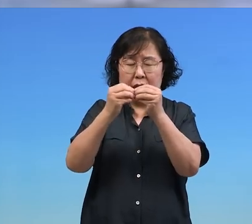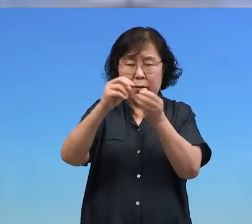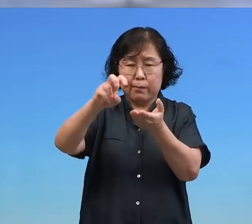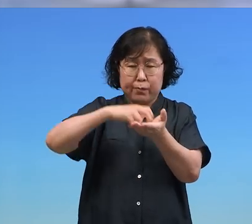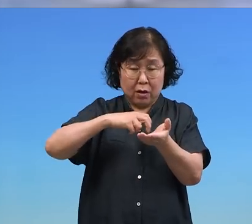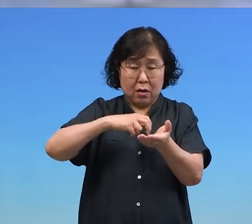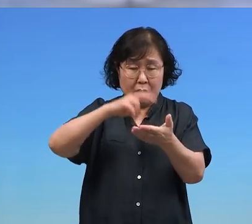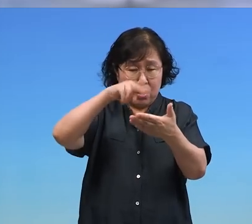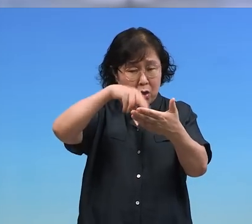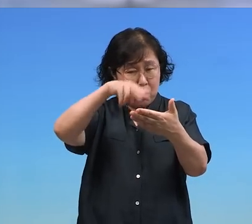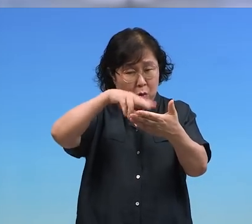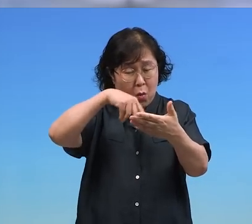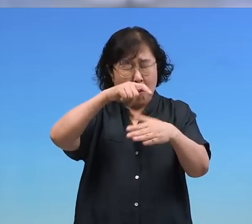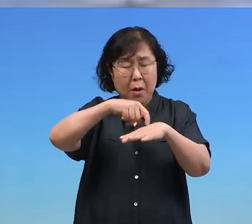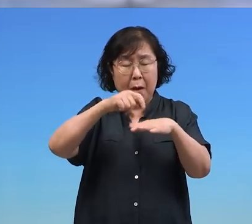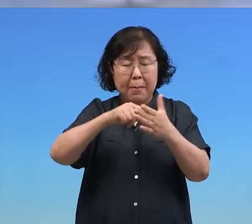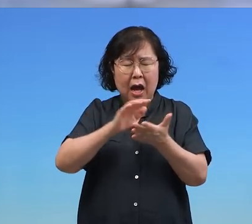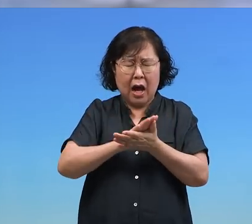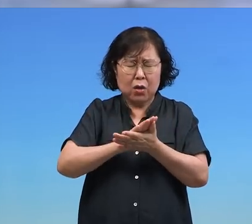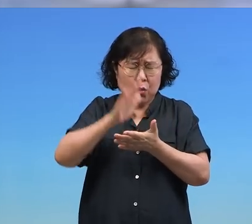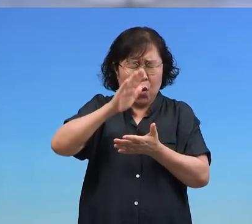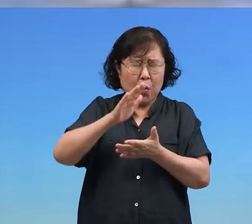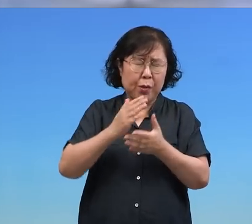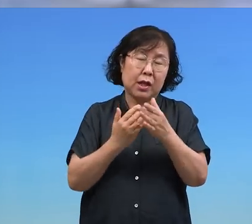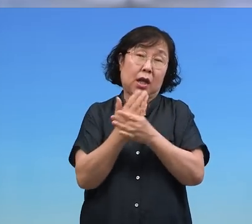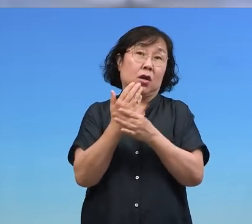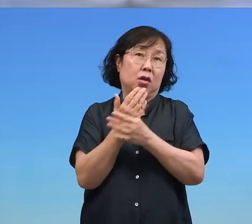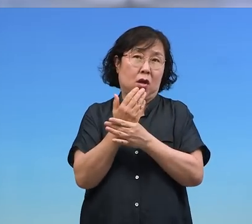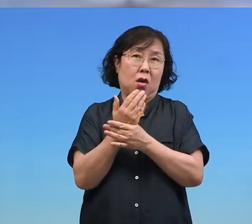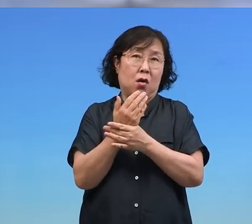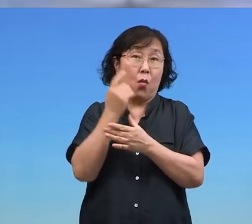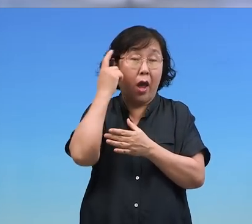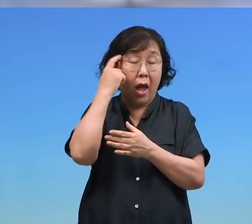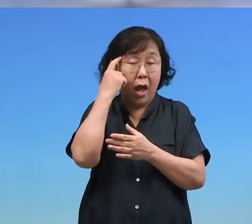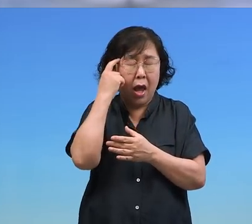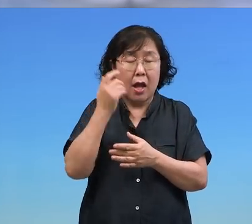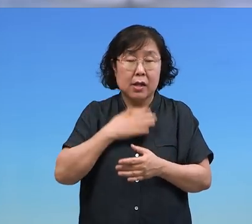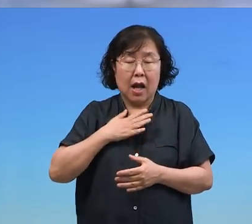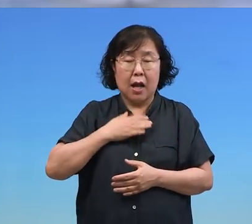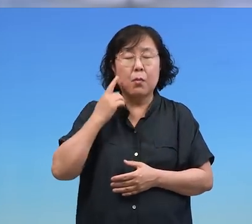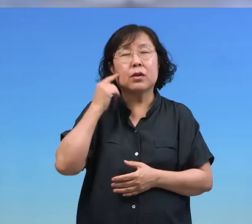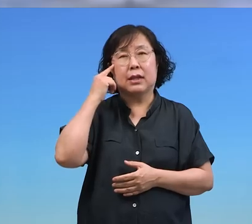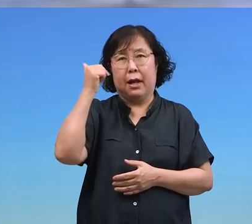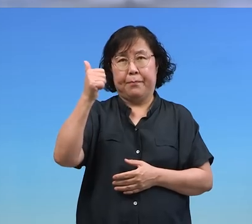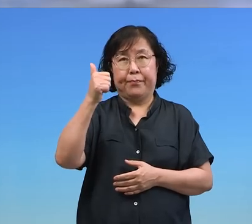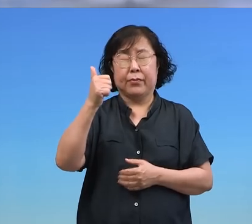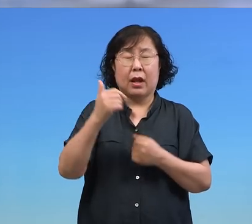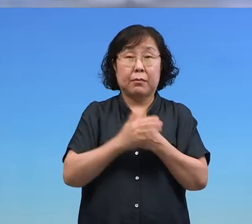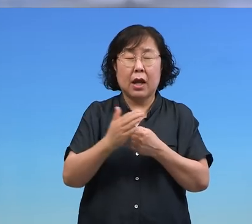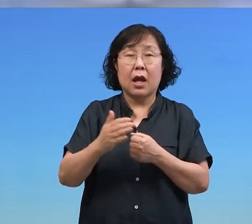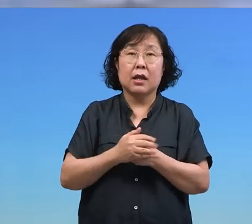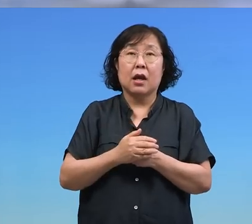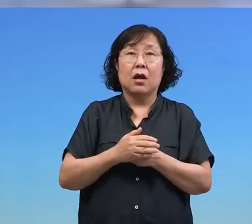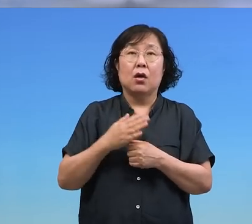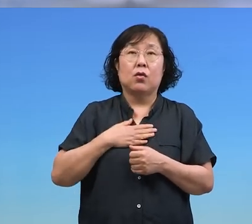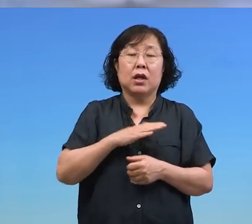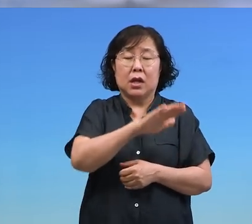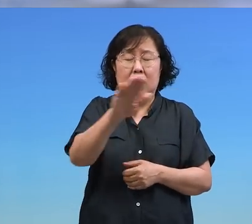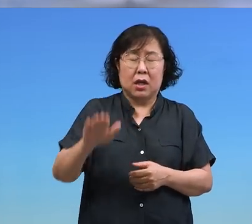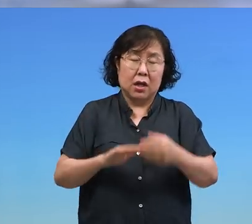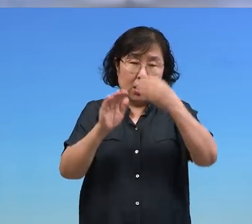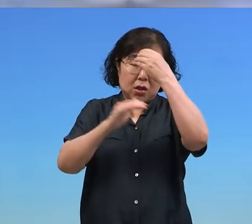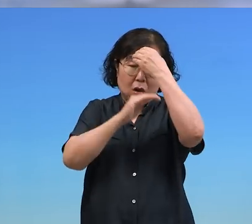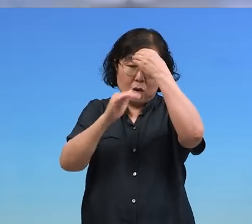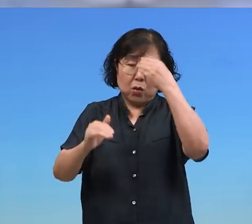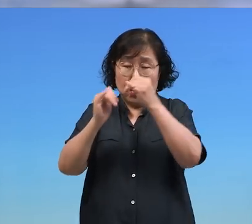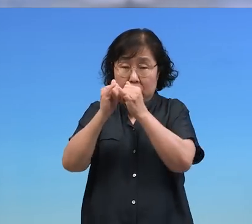마음에 굉장히 뜨거움이 올라왔습니다 제가 이제 목사니까요 우리 성도님들도 다 이런 어떤